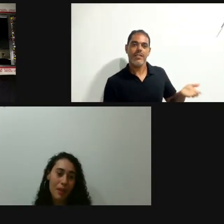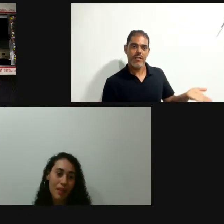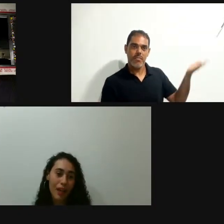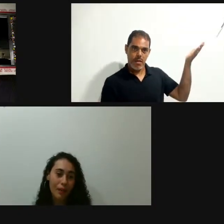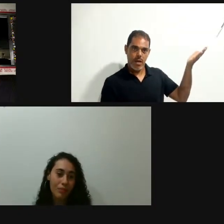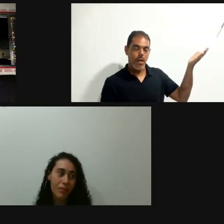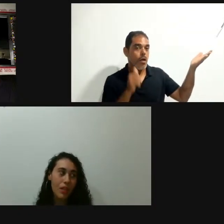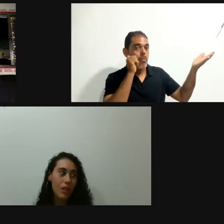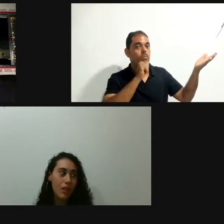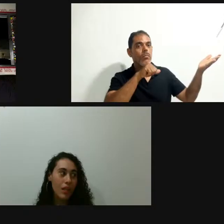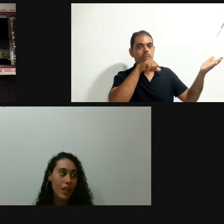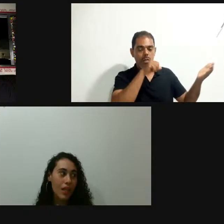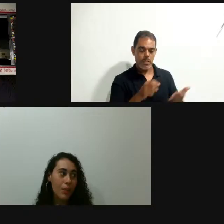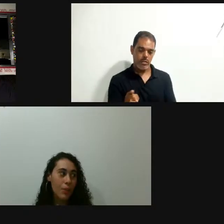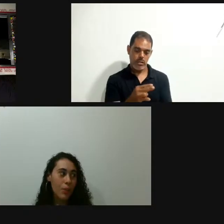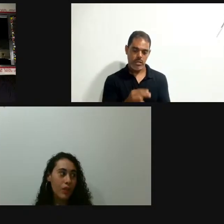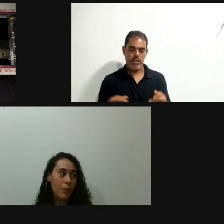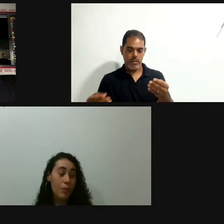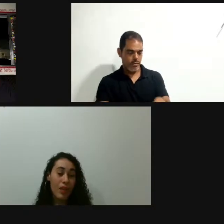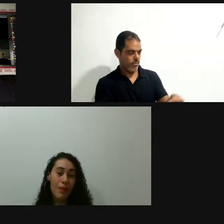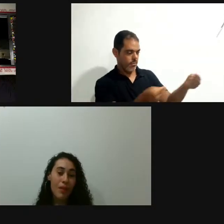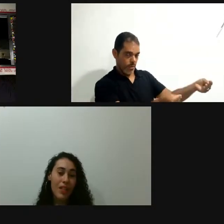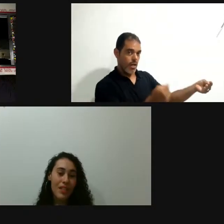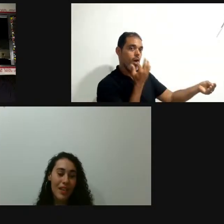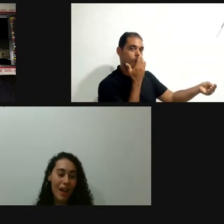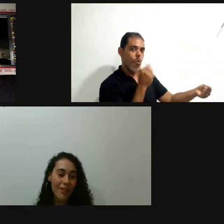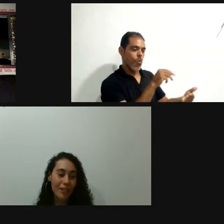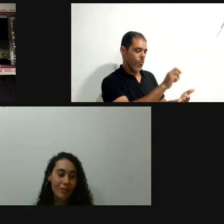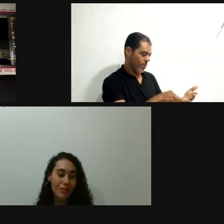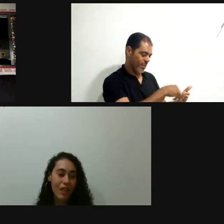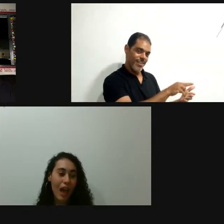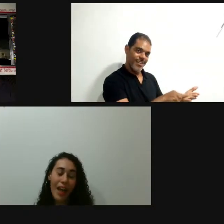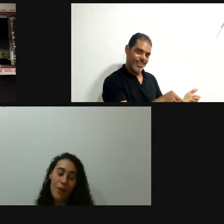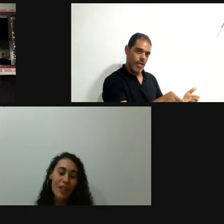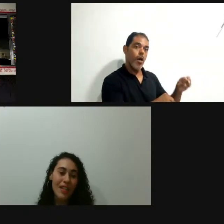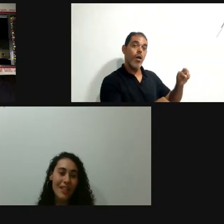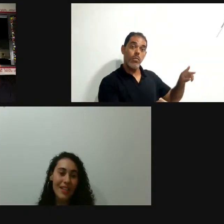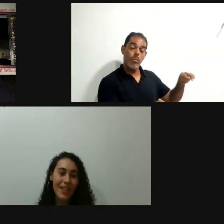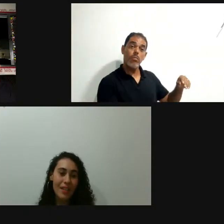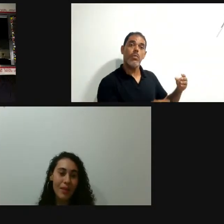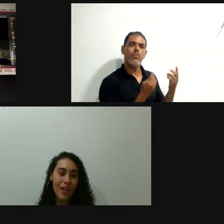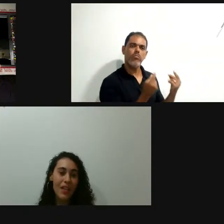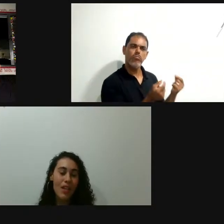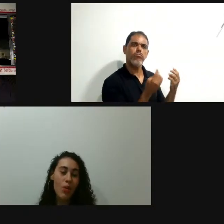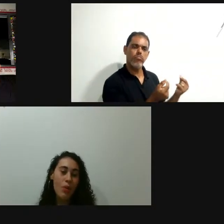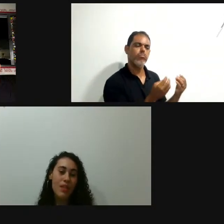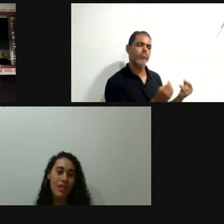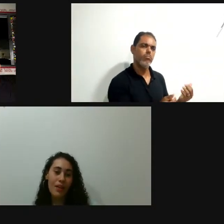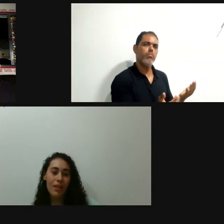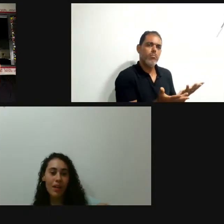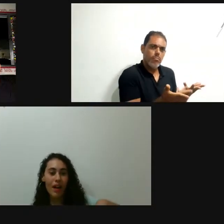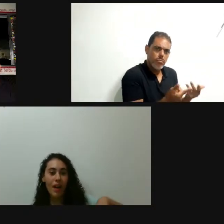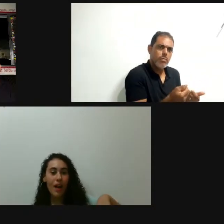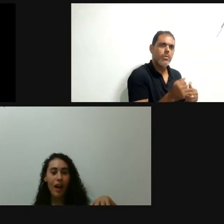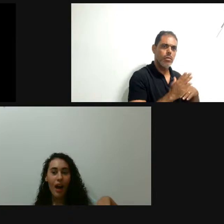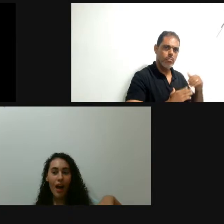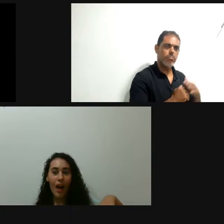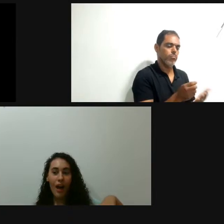irmã pintar. E por um bom tempo minha irmã desenhava. Aí eu queria desenhar também e eu